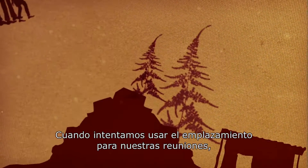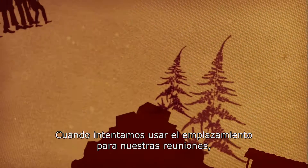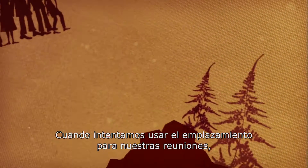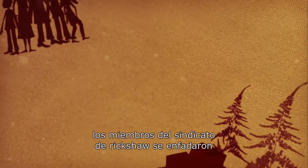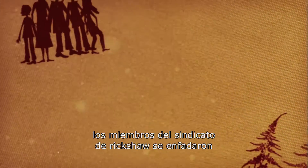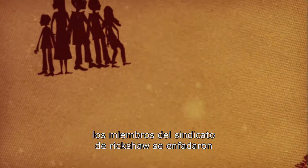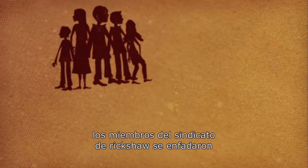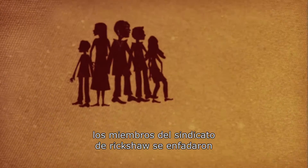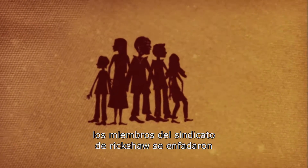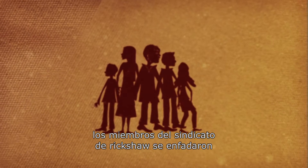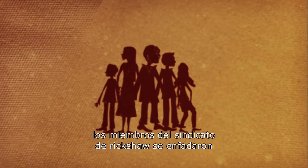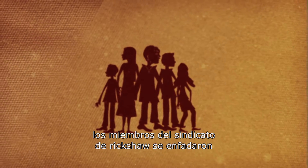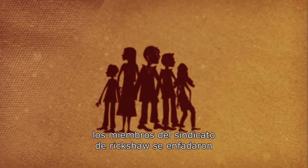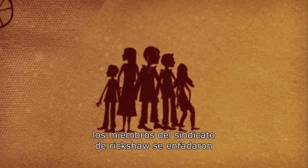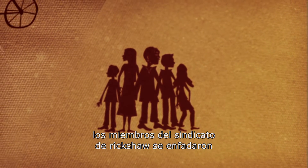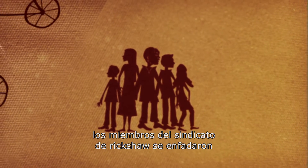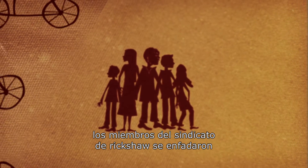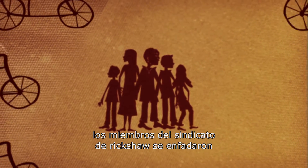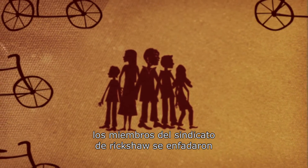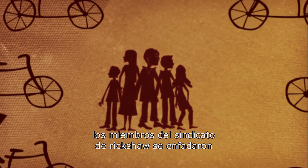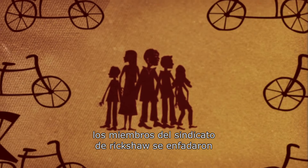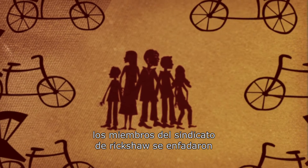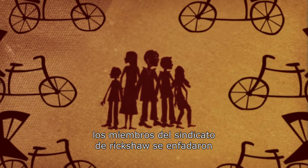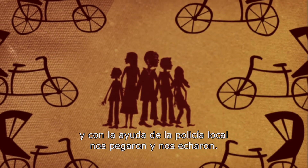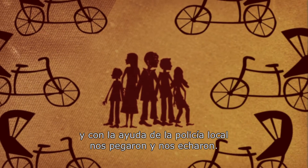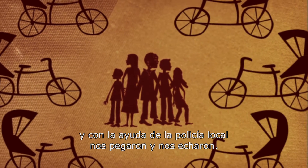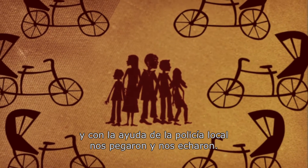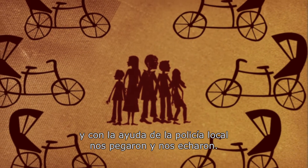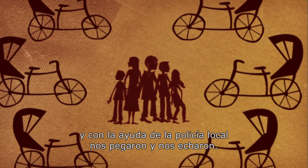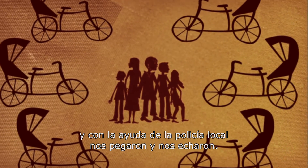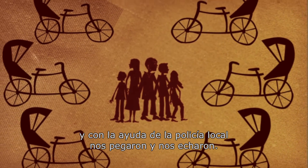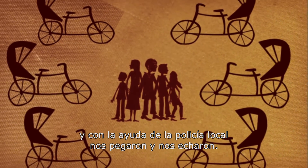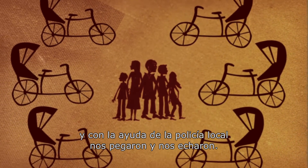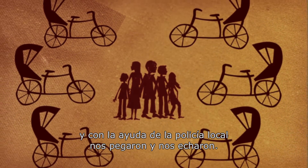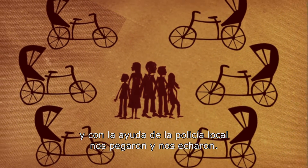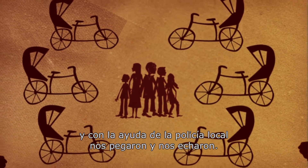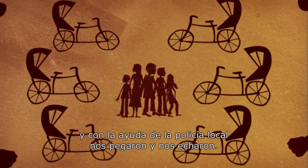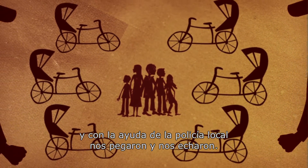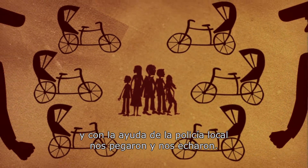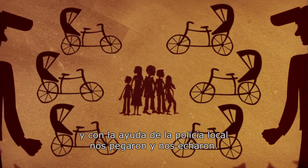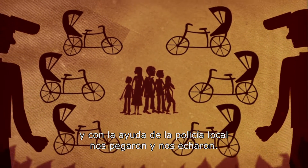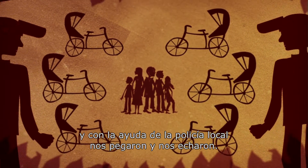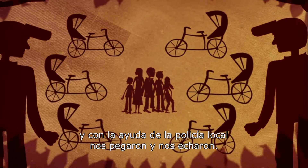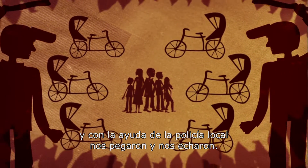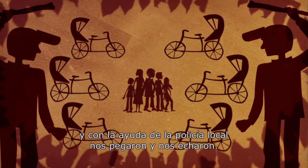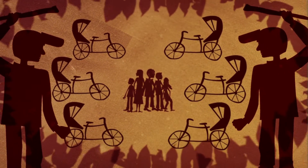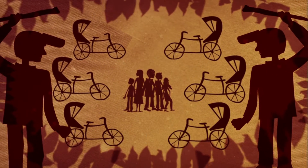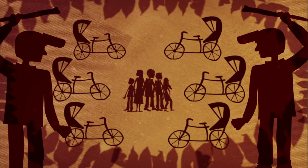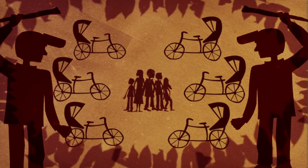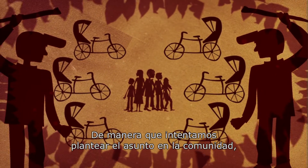reuniones, los miembros del sindicato de rickshaw se enfadaron y con la ayuda de la policía local nos pegaron y nos echaron. De